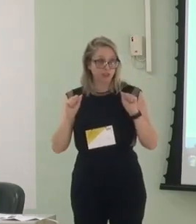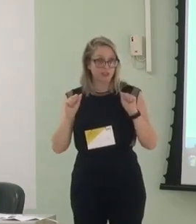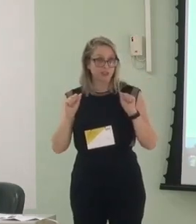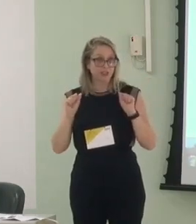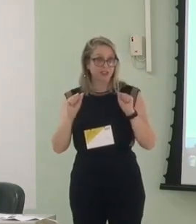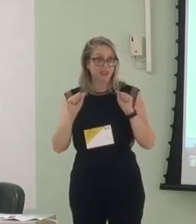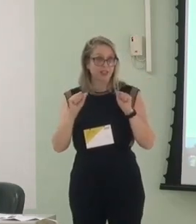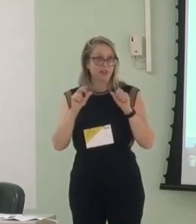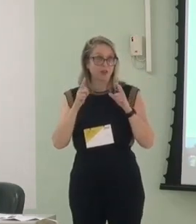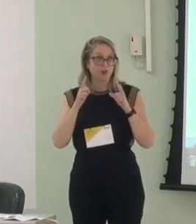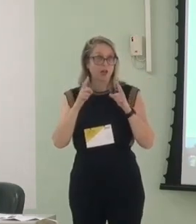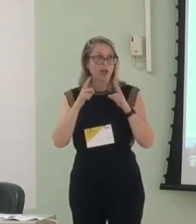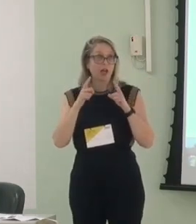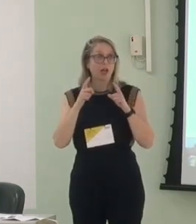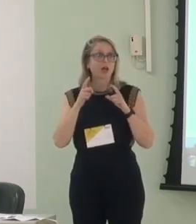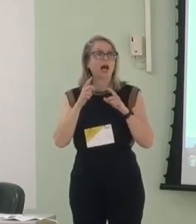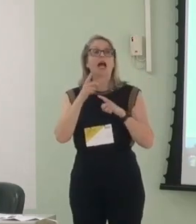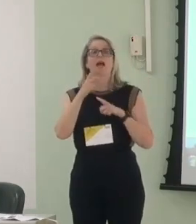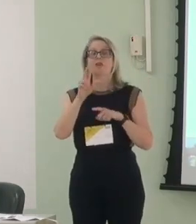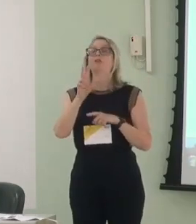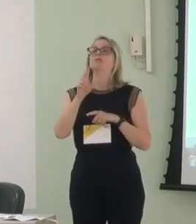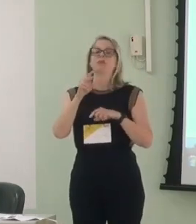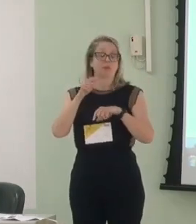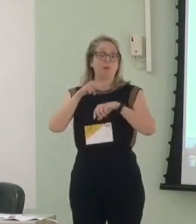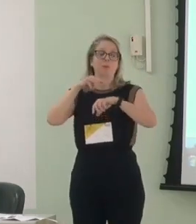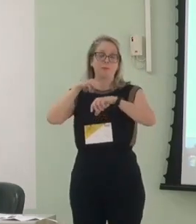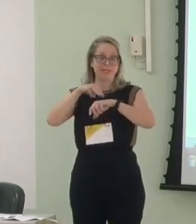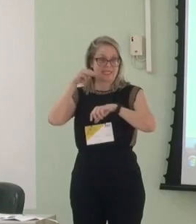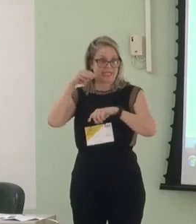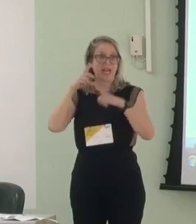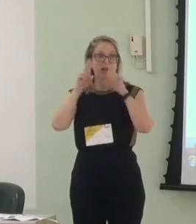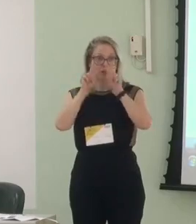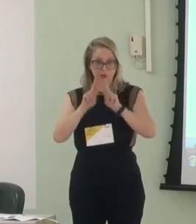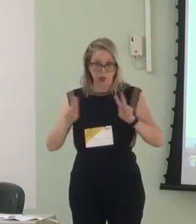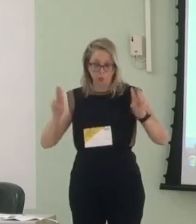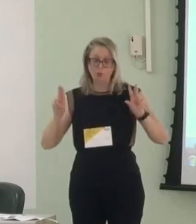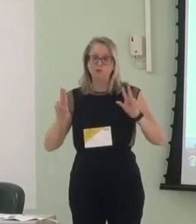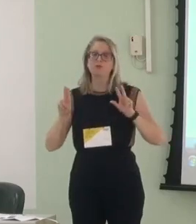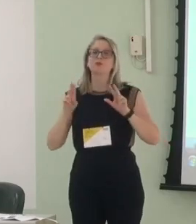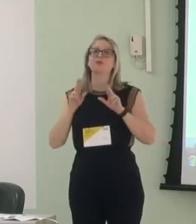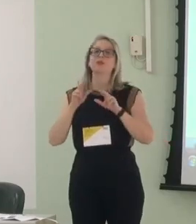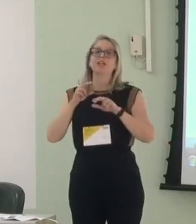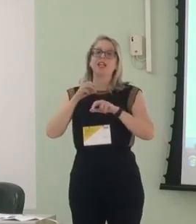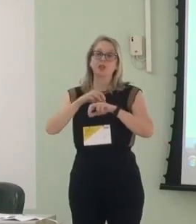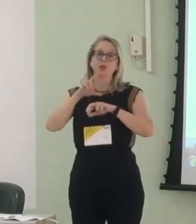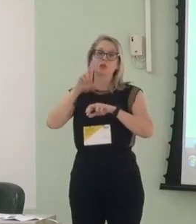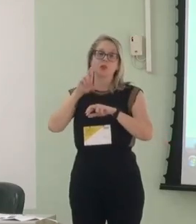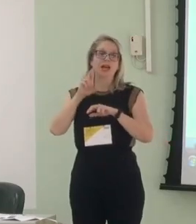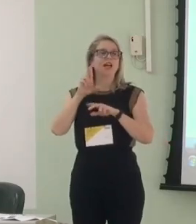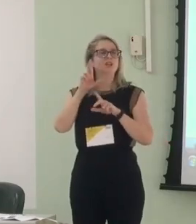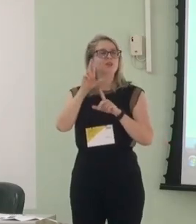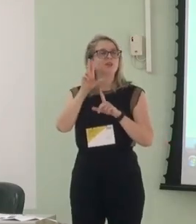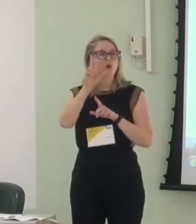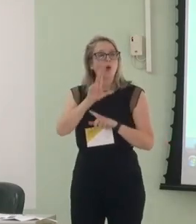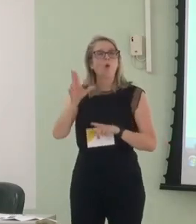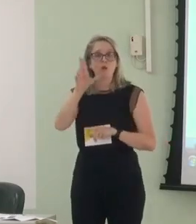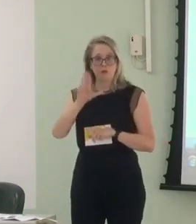que possui bacharelado pela Universidade Luterana do Brasil, Letras Libras pela Universidade Federal de